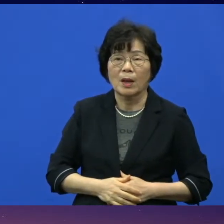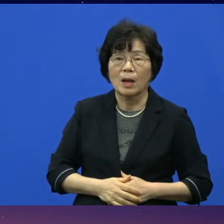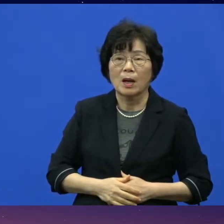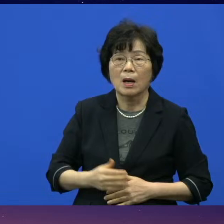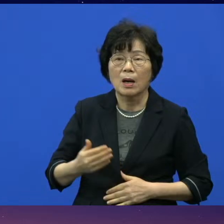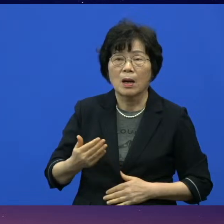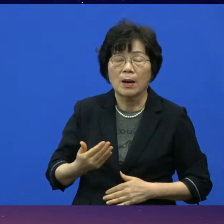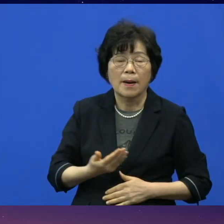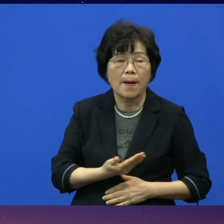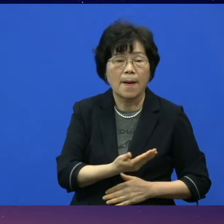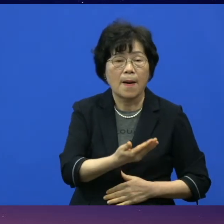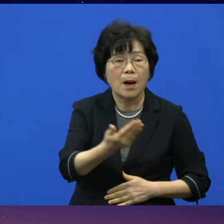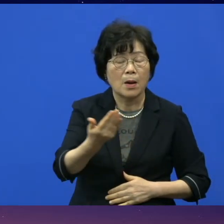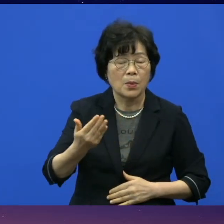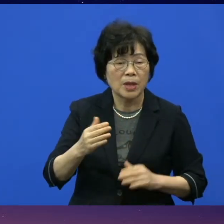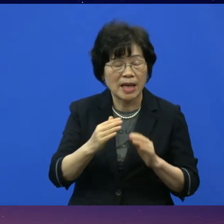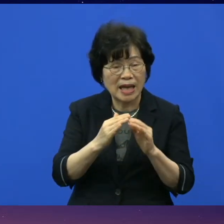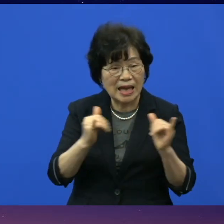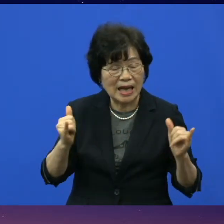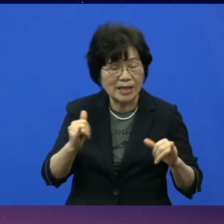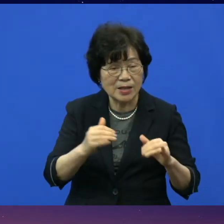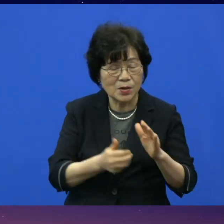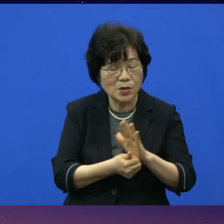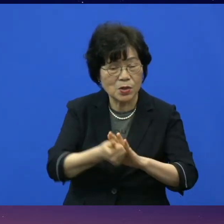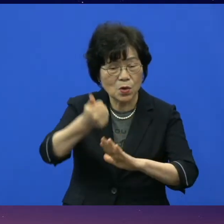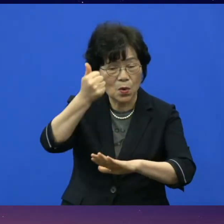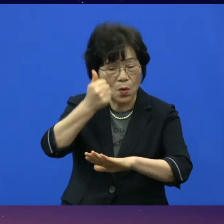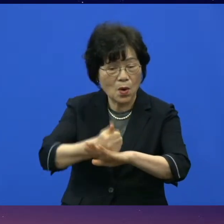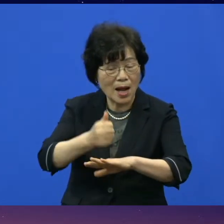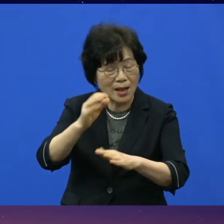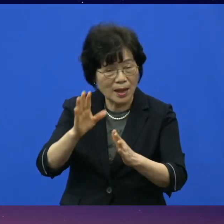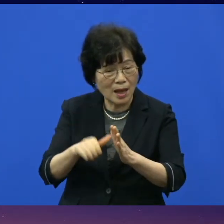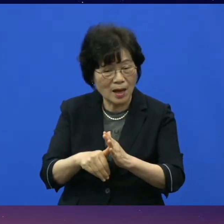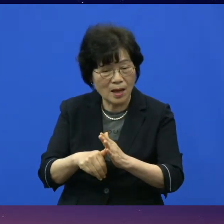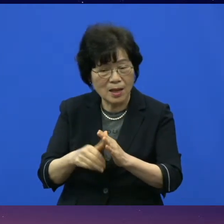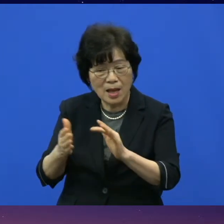여러분, 우리가 인간적으로 잘 나갈 때는요, 이 예수가 잘 안 보여요.